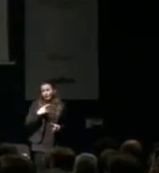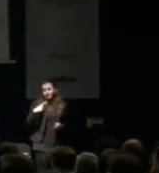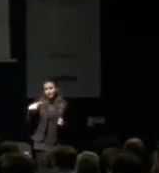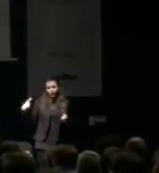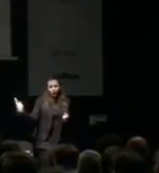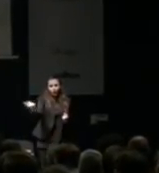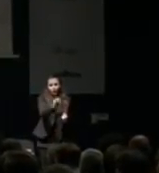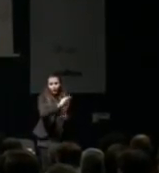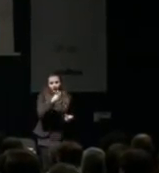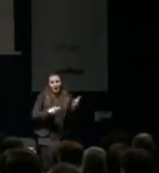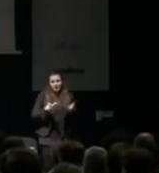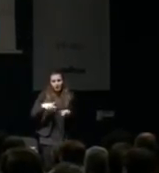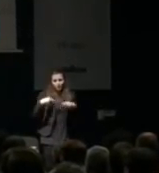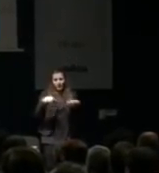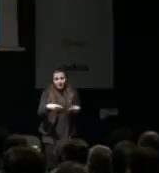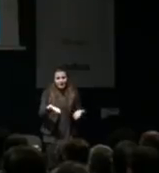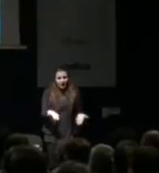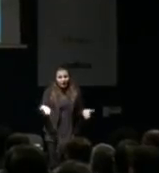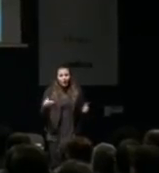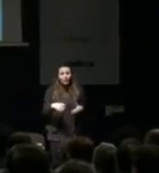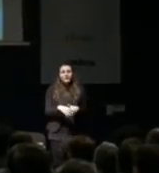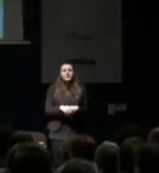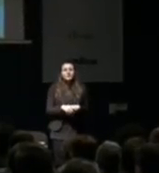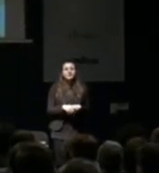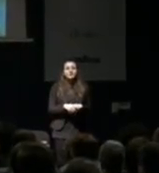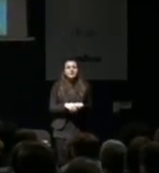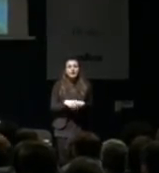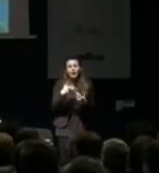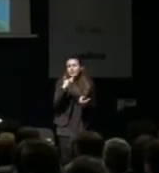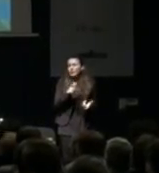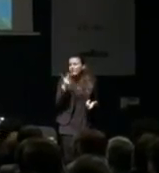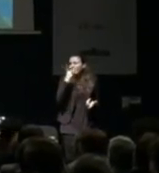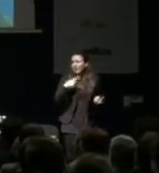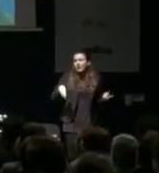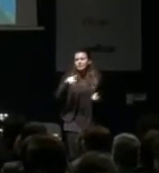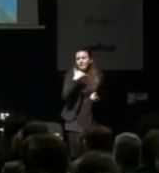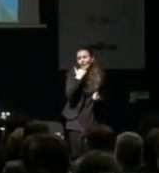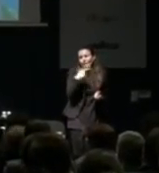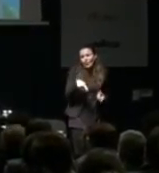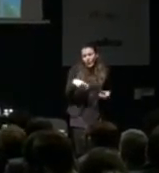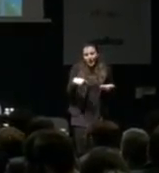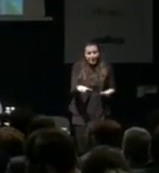presenti e non vorremmo essere qui